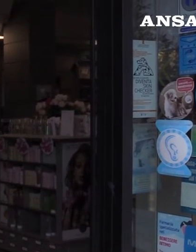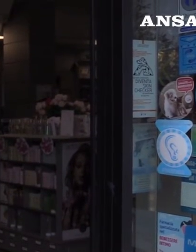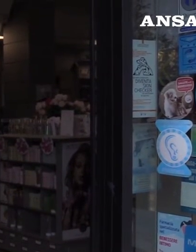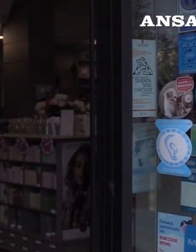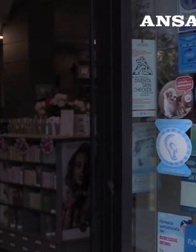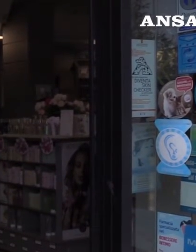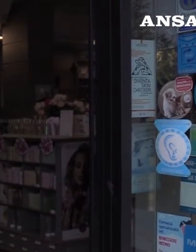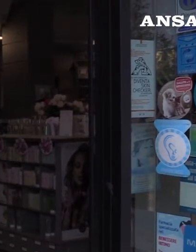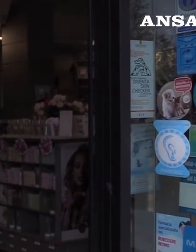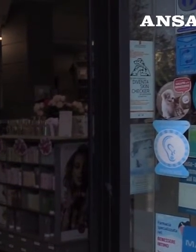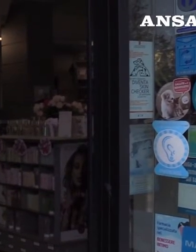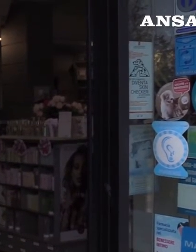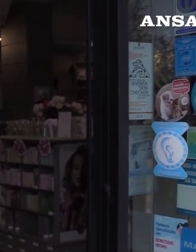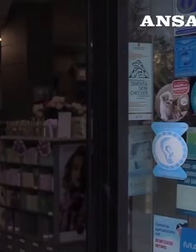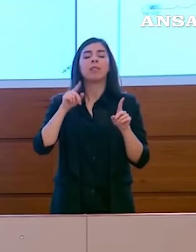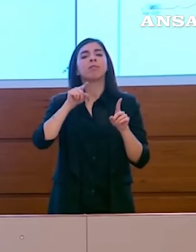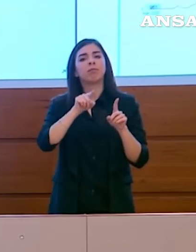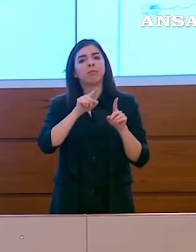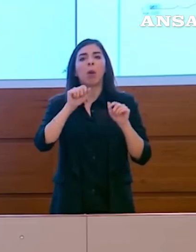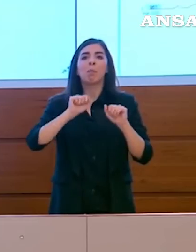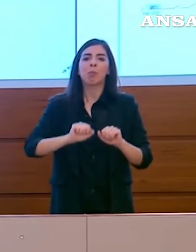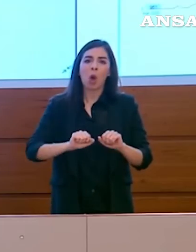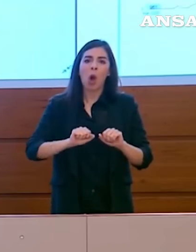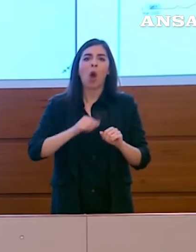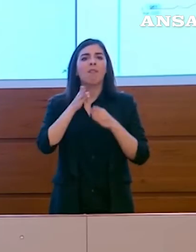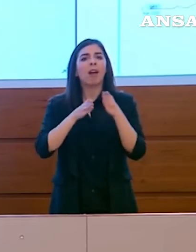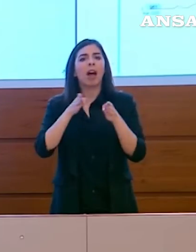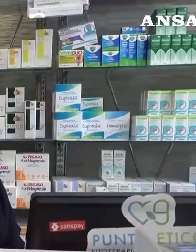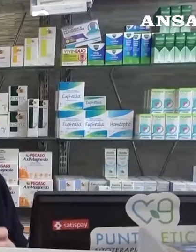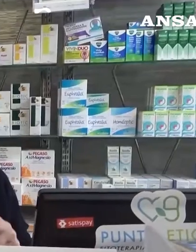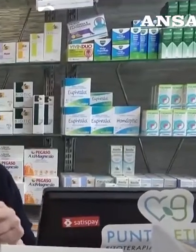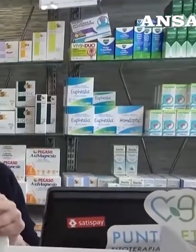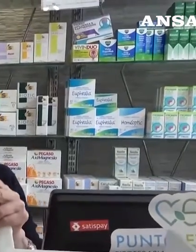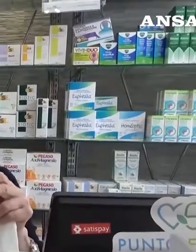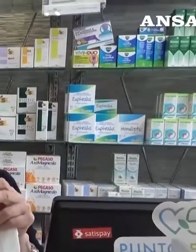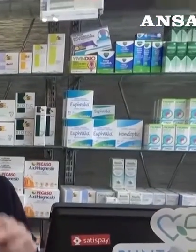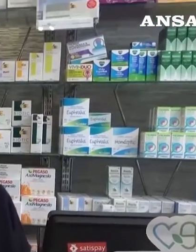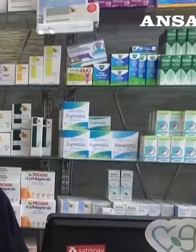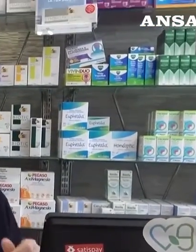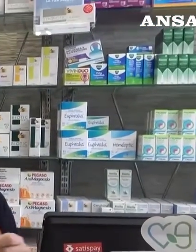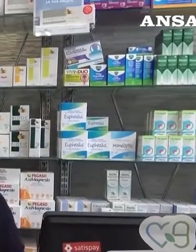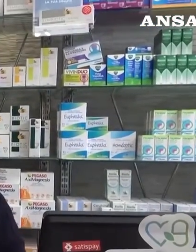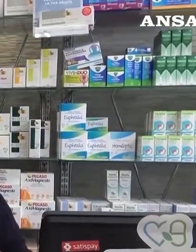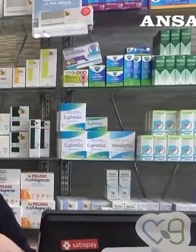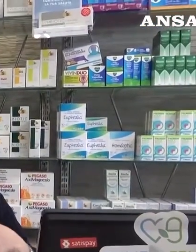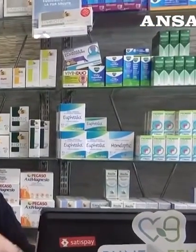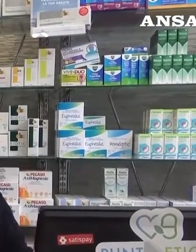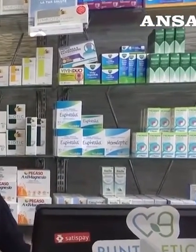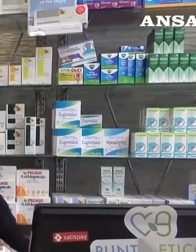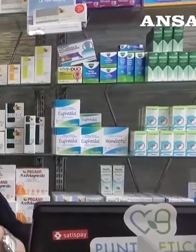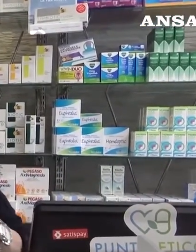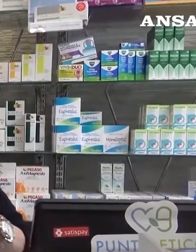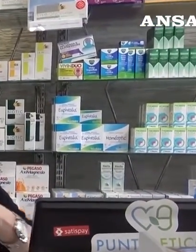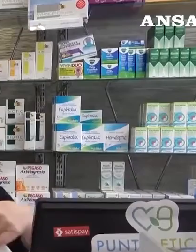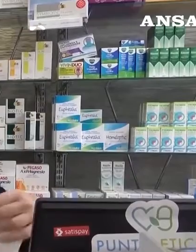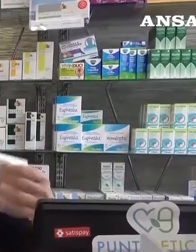avranno 50.000 luoghi nei quali sarà possibile acquistare questo dispositivo a